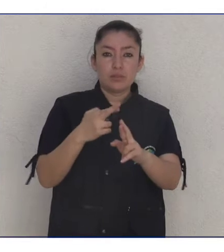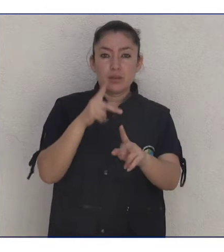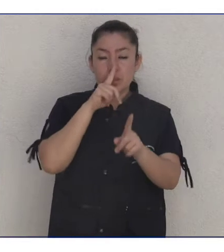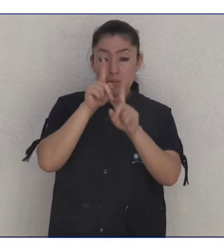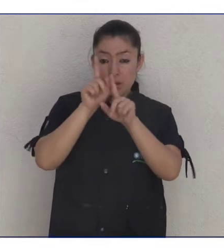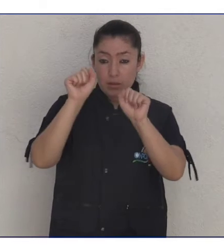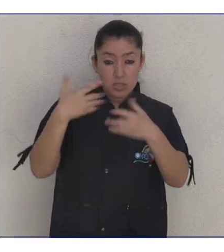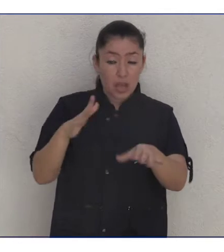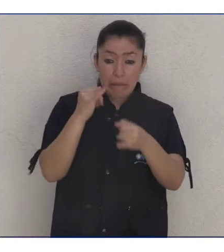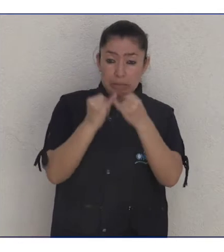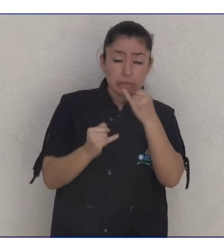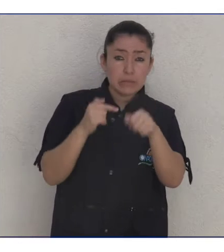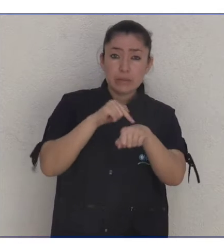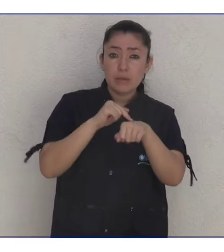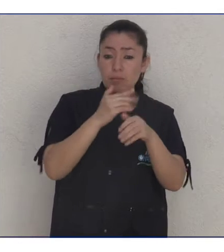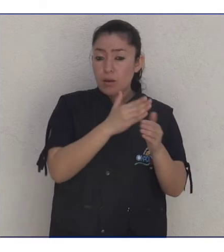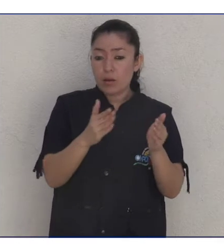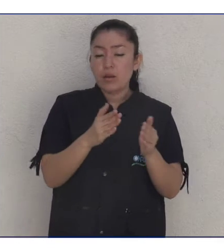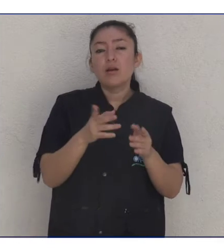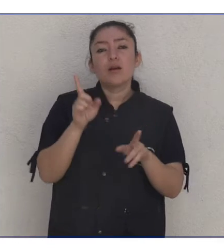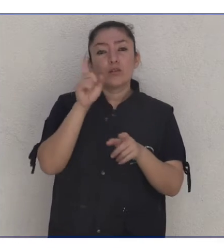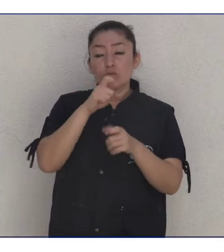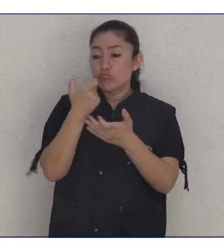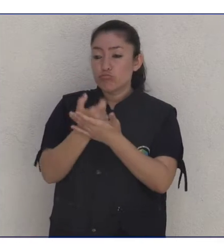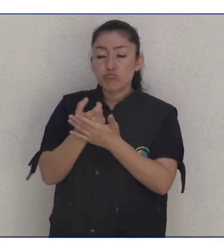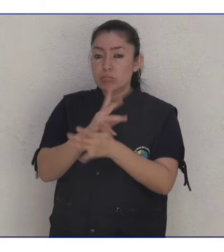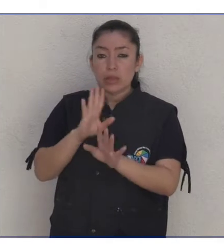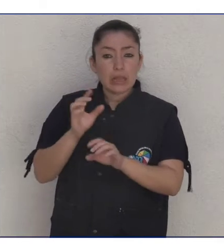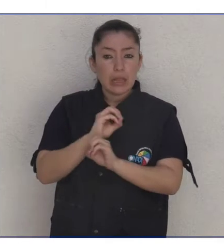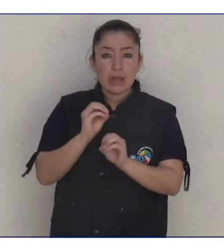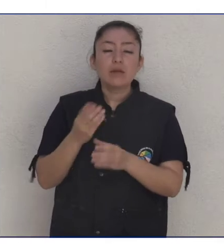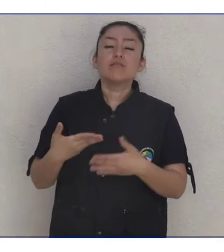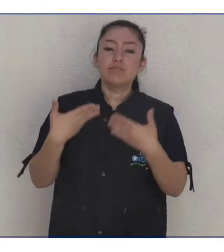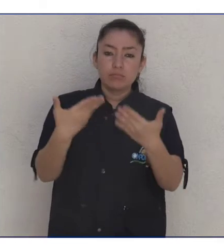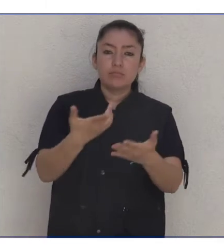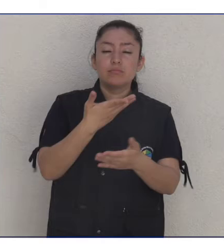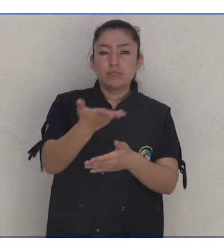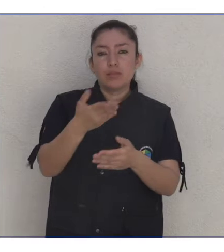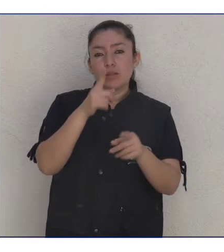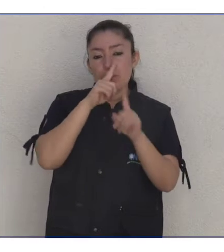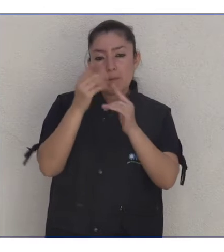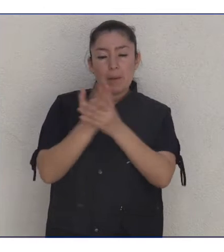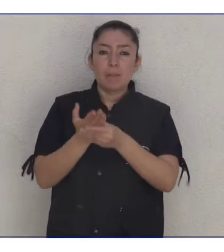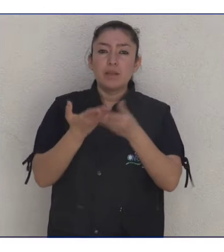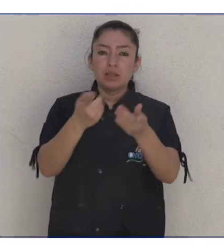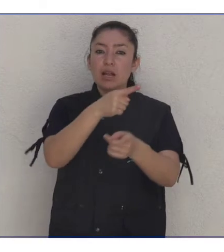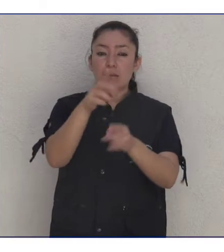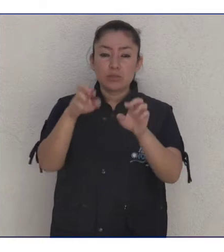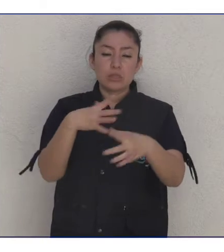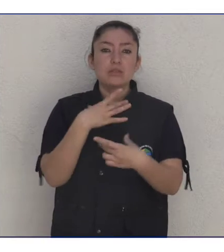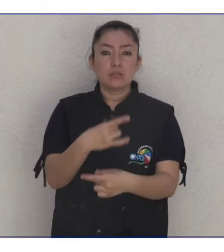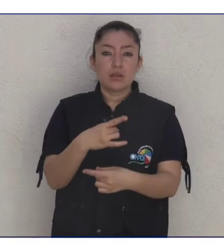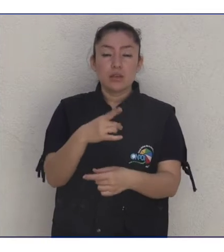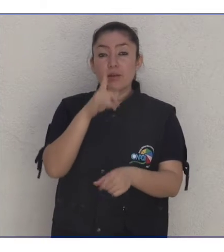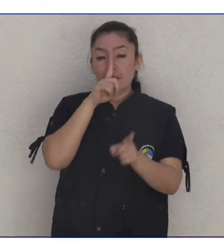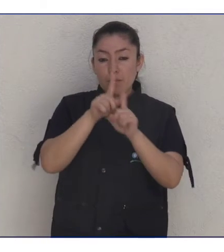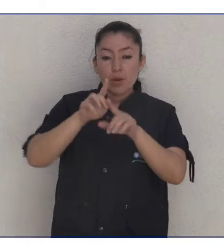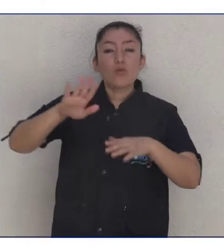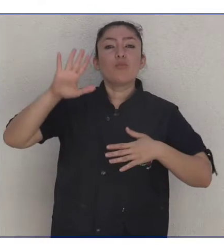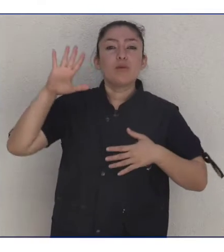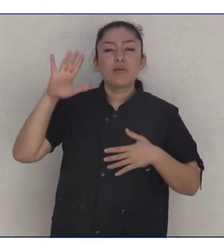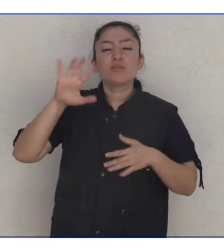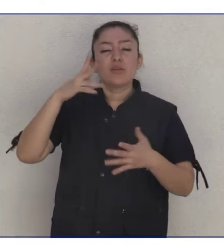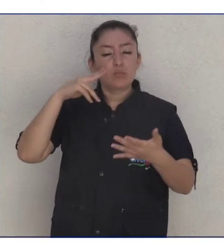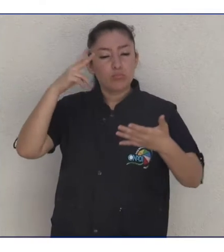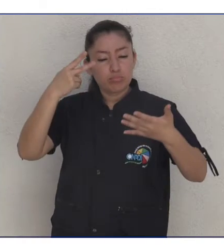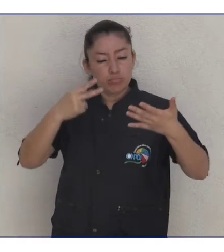al vencimiento del plazo para la respuesta, sin costo alguno y sin que medie solicitud de parte interesada. El incumplimiento de lo